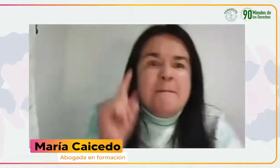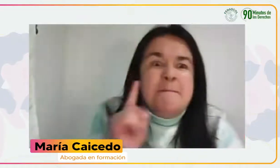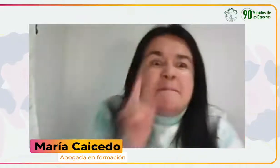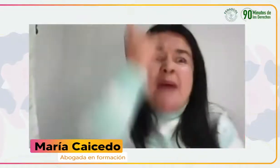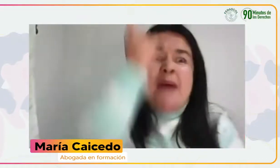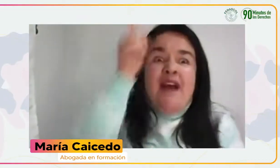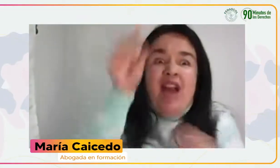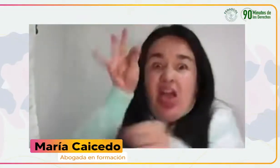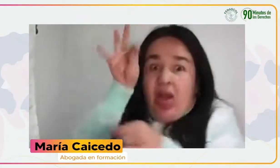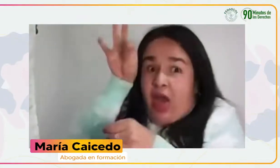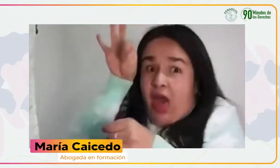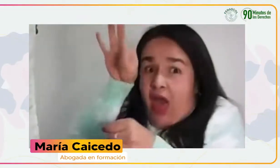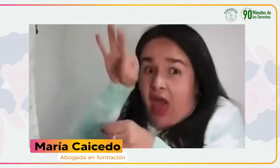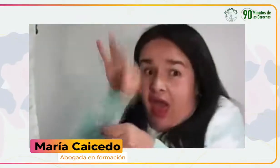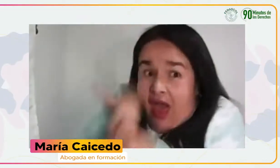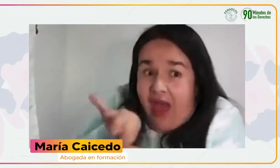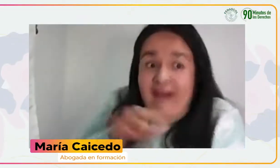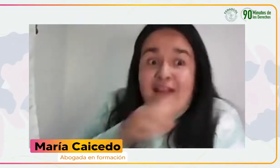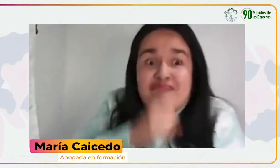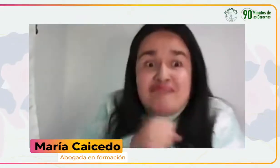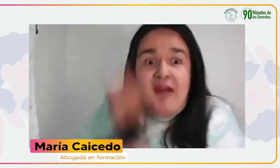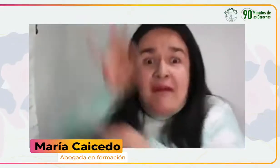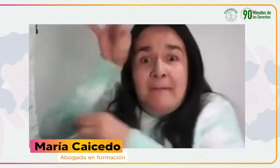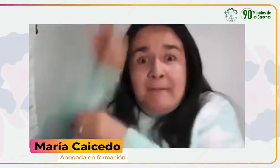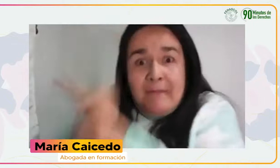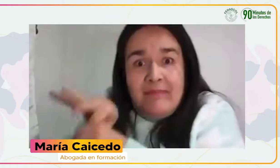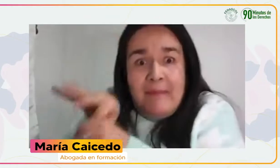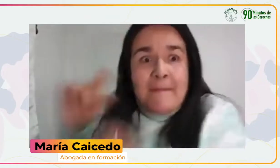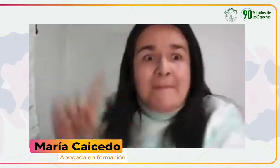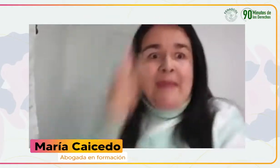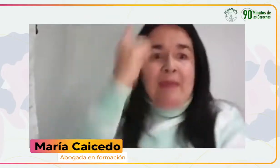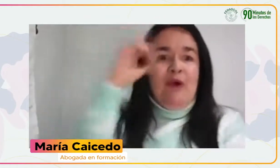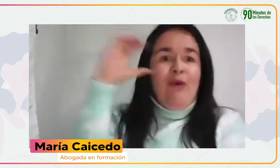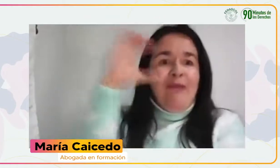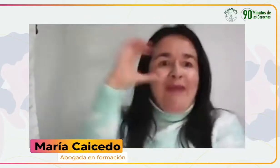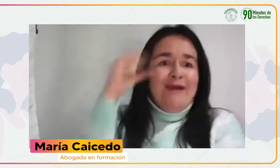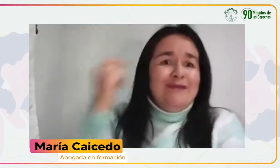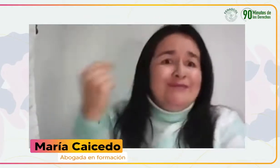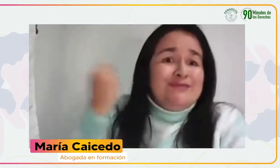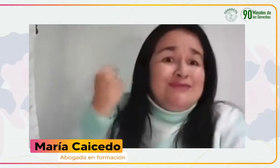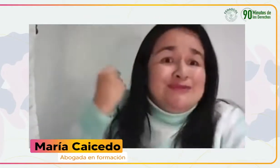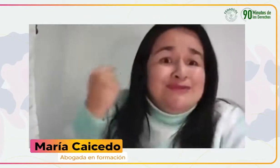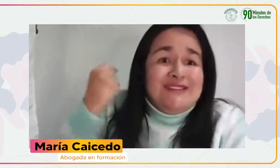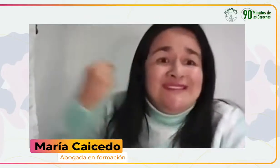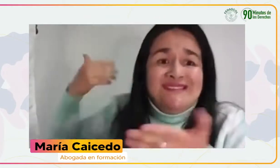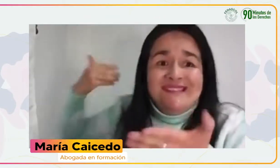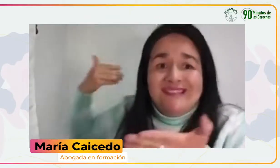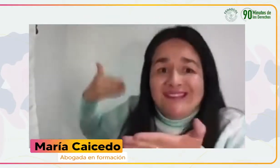si ustedes recuerden a esta mujer que fue la primera en votar, en ejercer su derecho al voto,